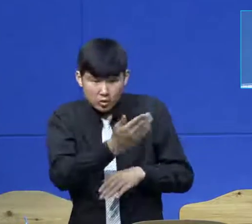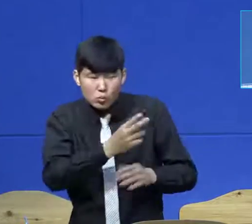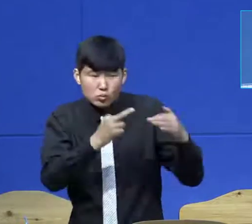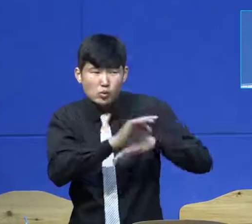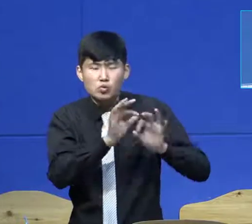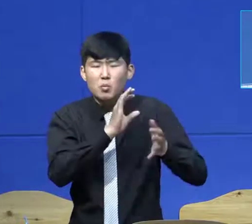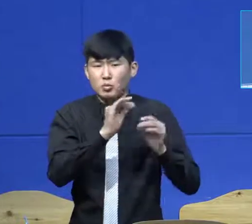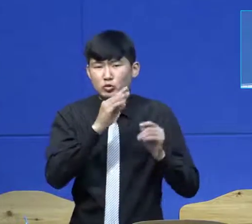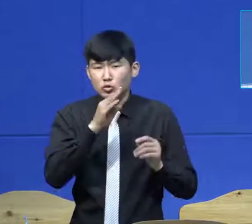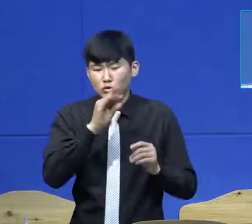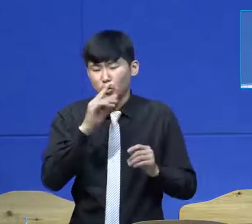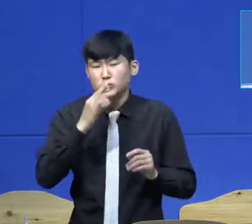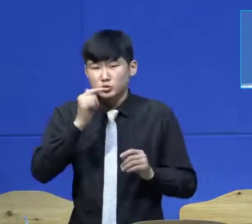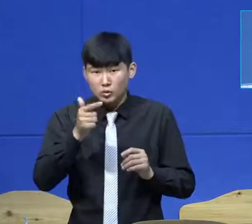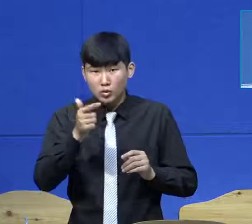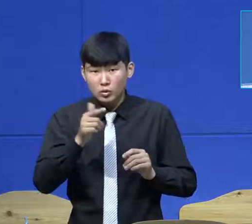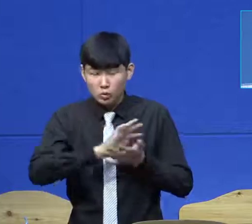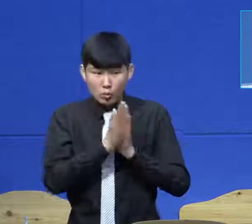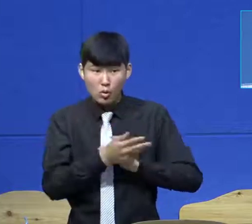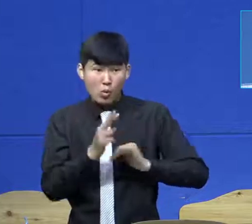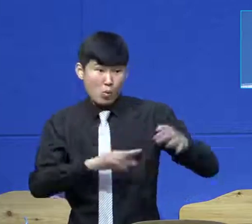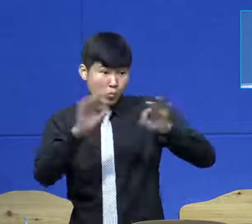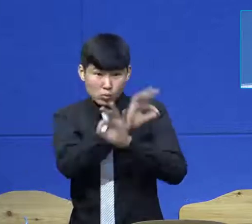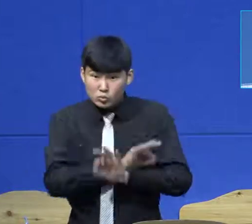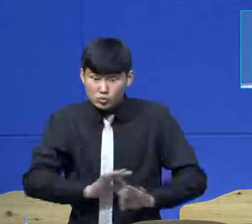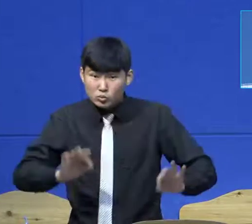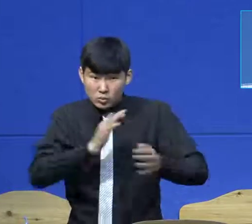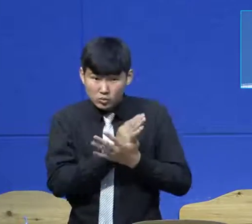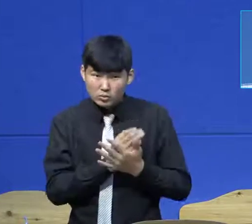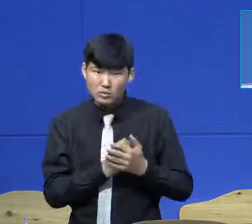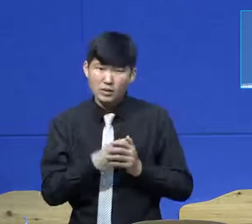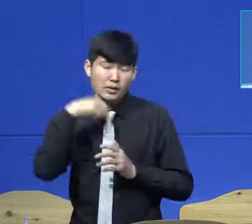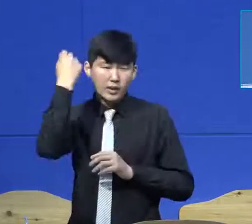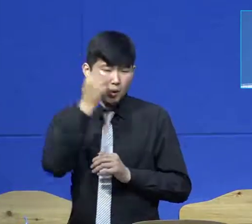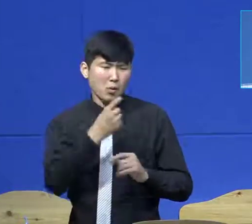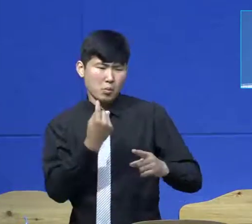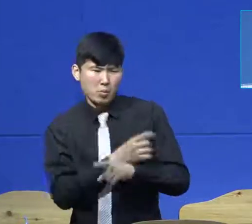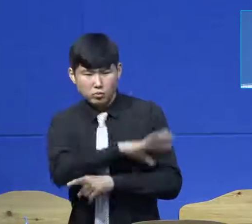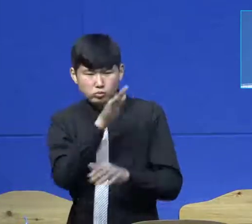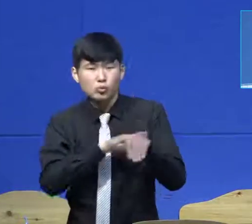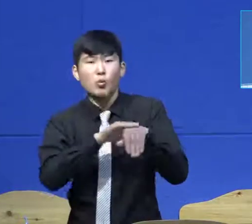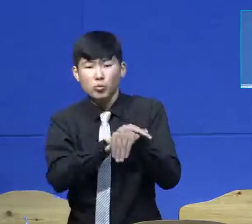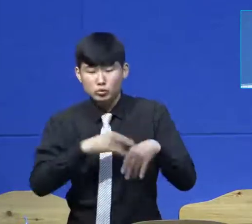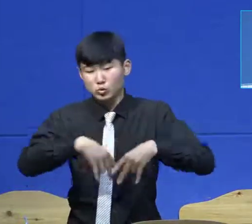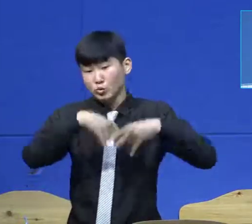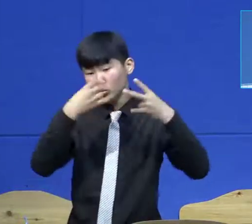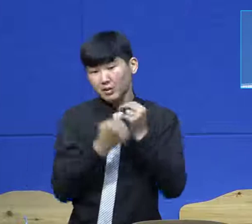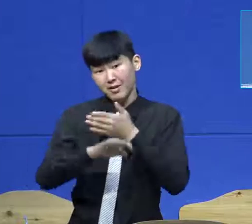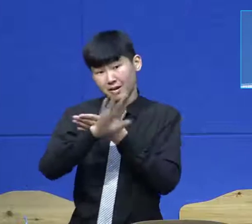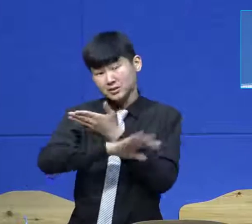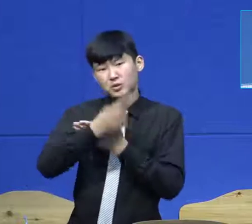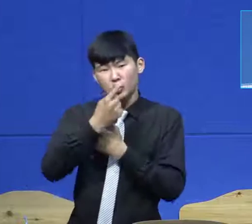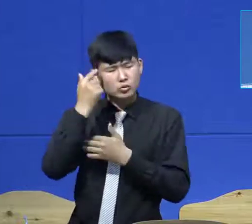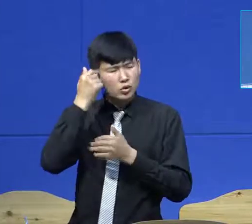Түншлэн бас үсүүгээр бурхан зөвгөө тооцогдсон хүний ивэрсээ Давид ёс бус явдал нь уучлагдж нүглүүдэнд аллагдсан нэг